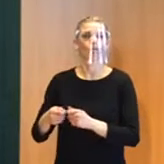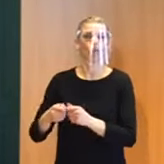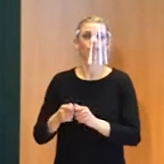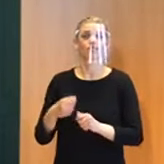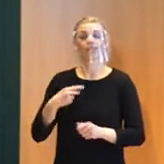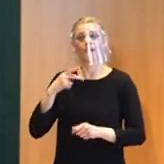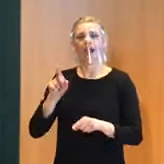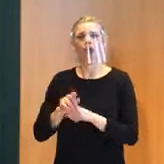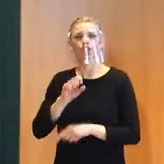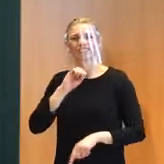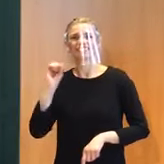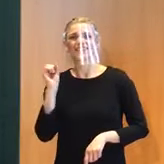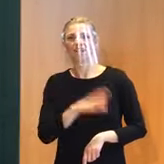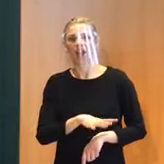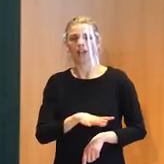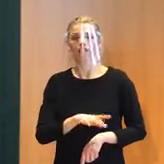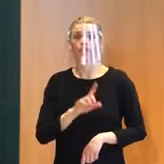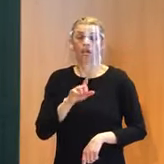zradu, ale ak to tak spravia,